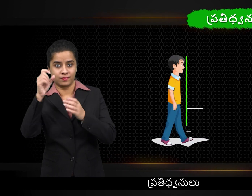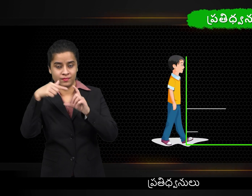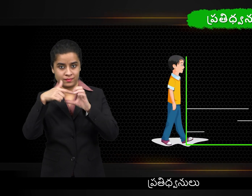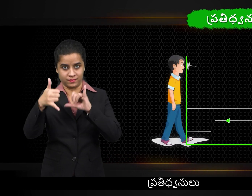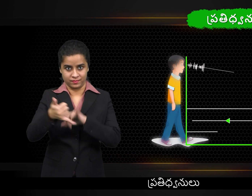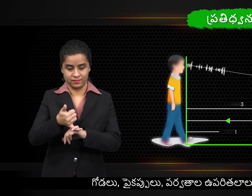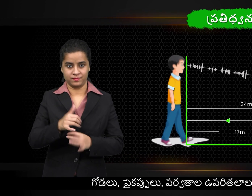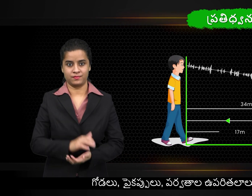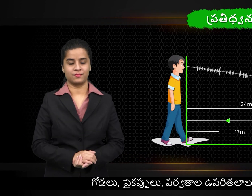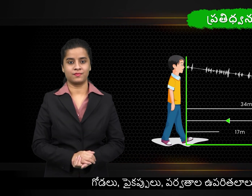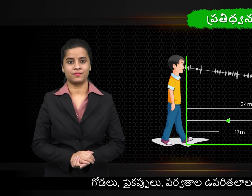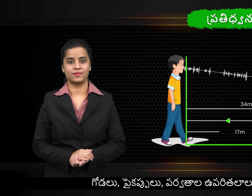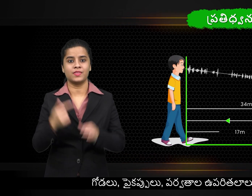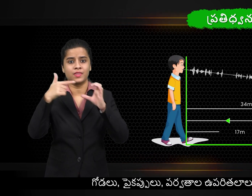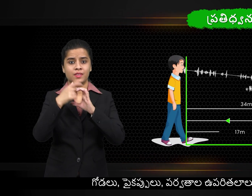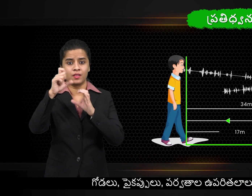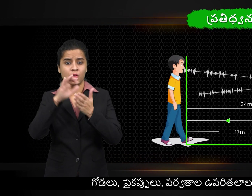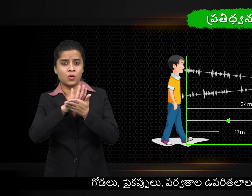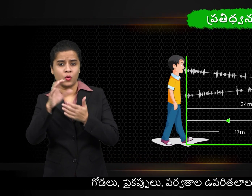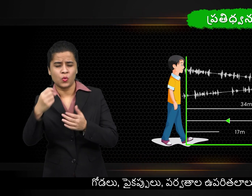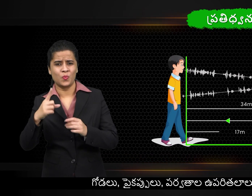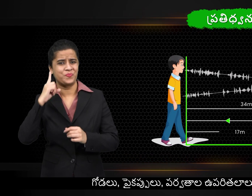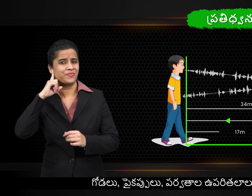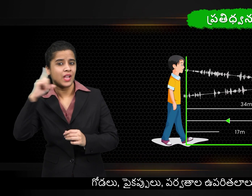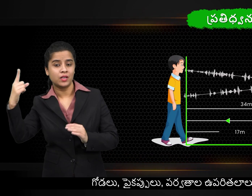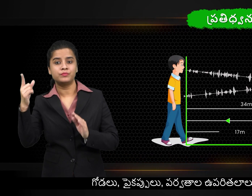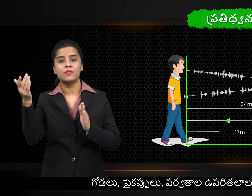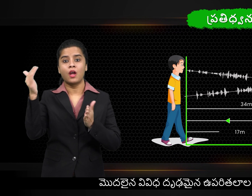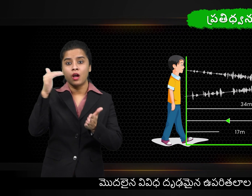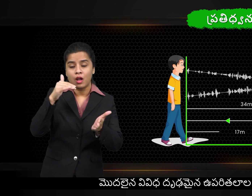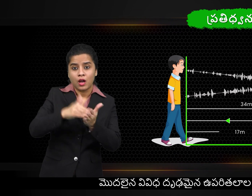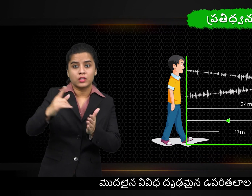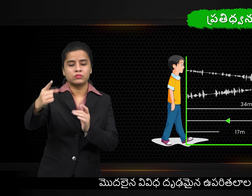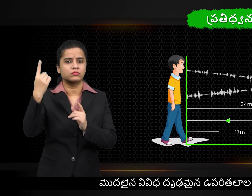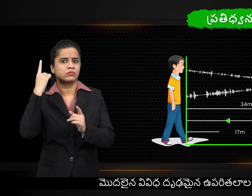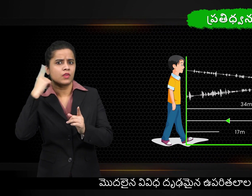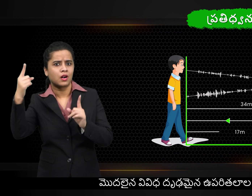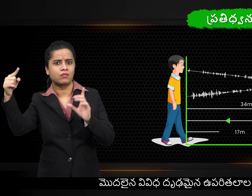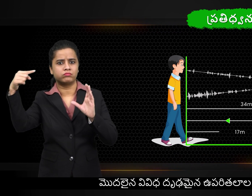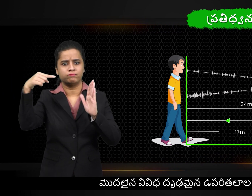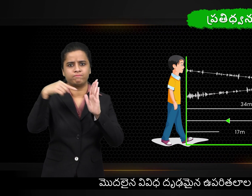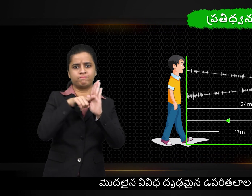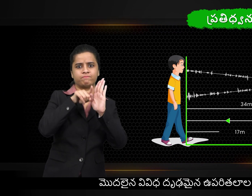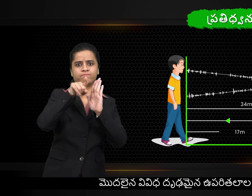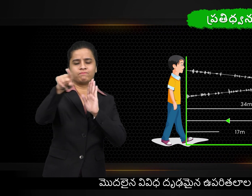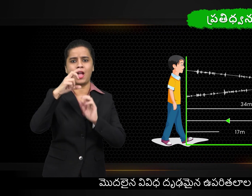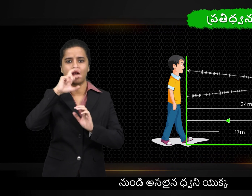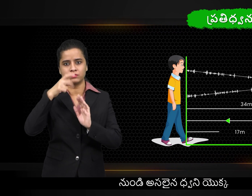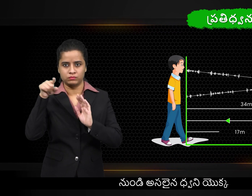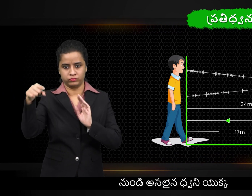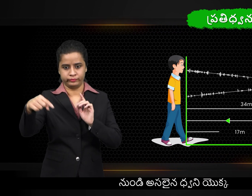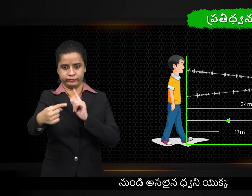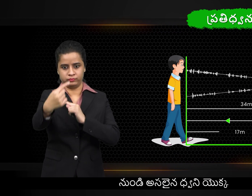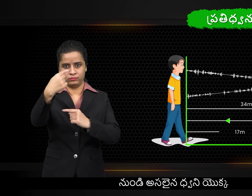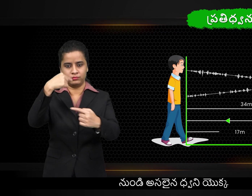ప్రతిధ్వనులు. గోడలు, పైకప్పులు, పర్వతాల ఉపరితలాలు మొదలైన వివిధ దృఢమైన ఉపరితలాల